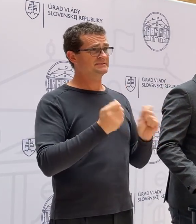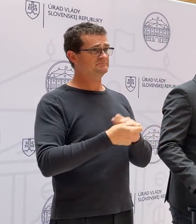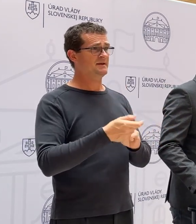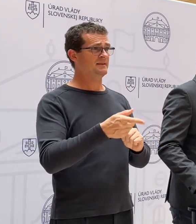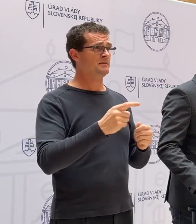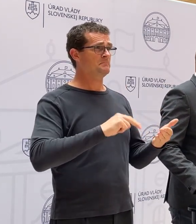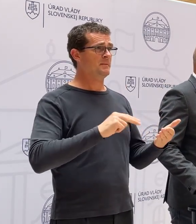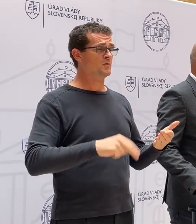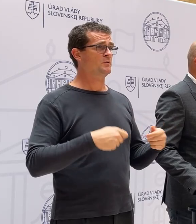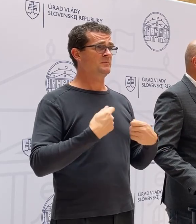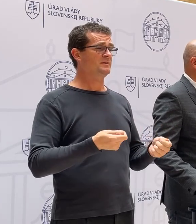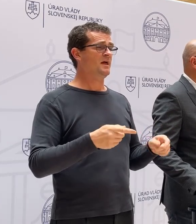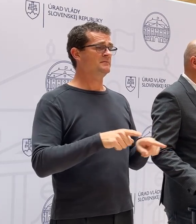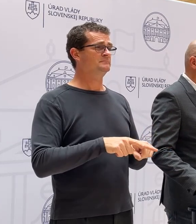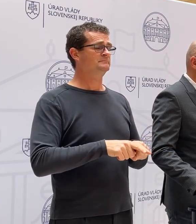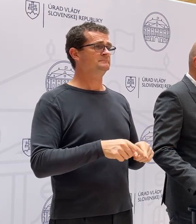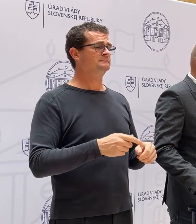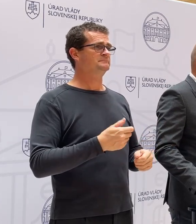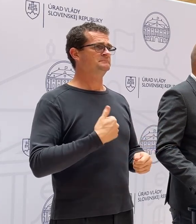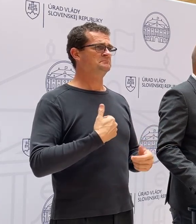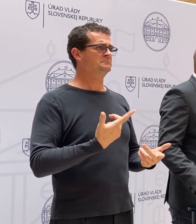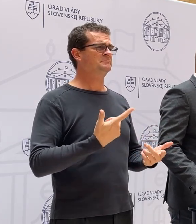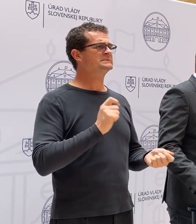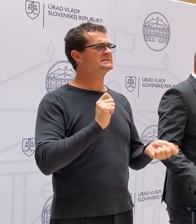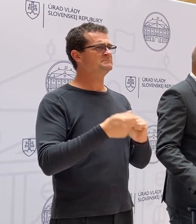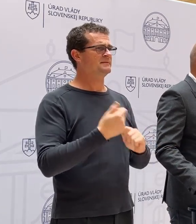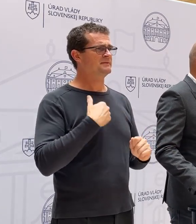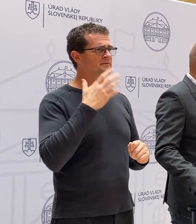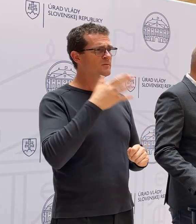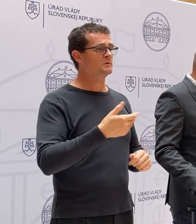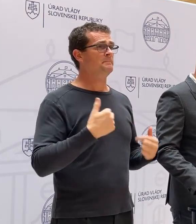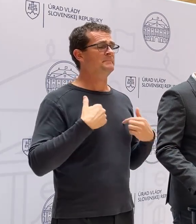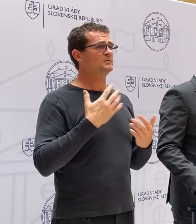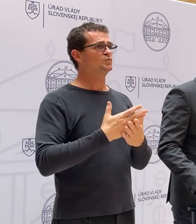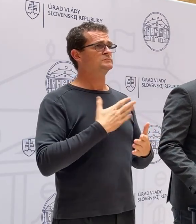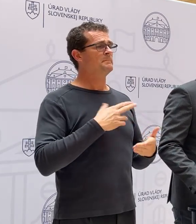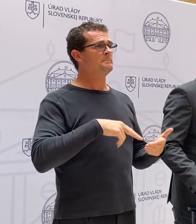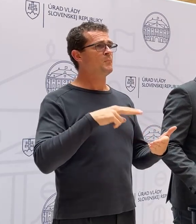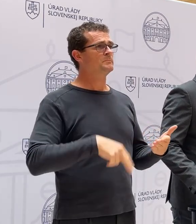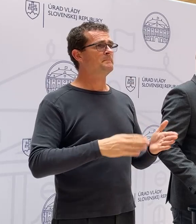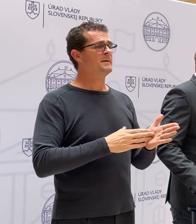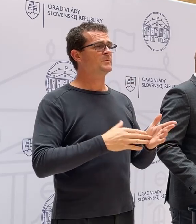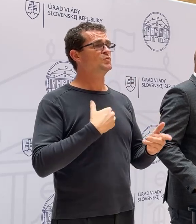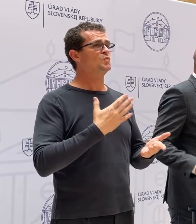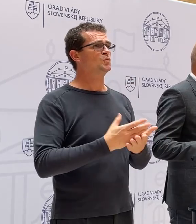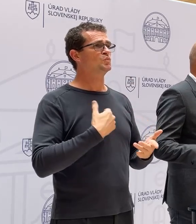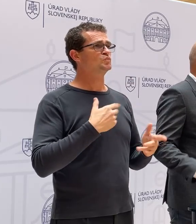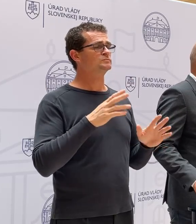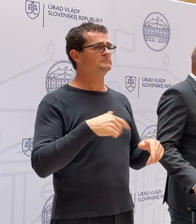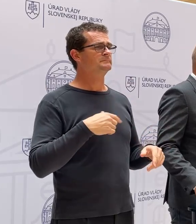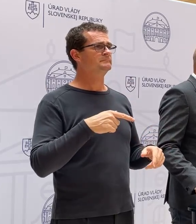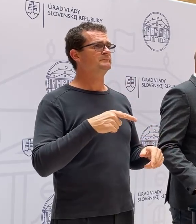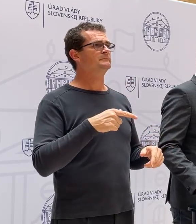to memorandum? Dá sa nejakým spôsobom ešte? Nie, nie je vôbec žiaden dôvod nič prehodnocovať. My už máme nielen podpísané memorandum, my už máme aj